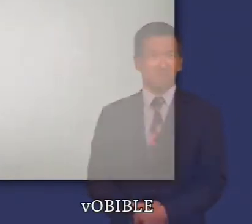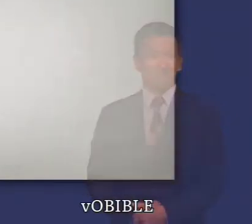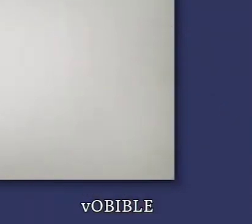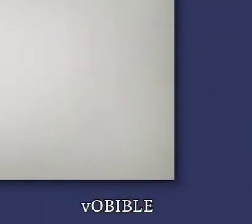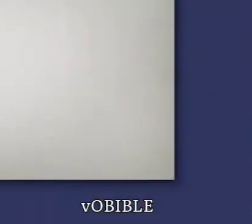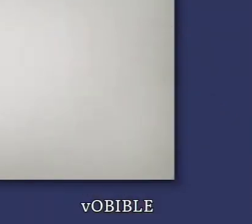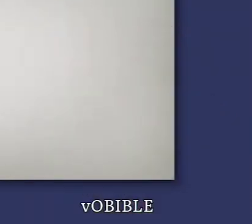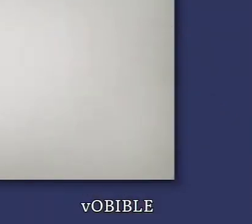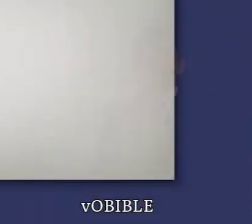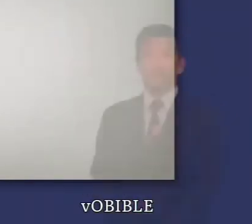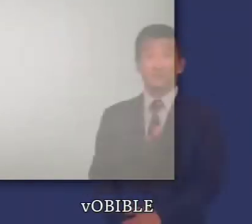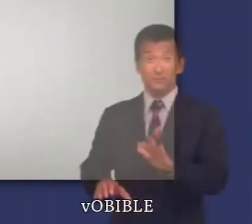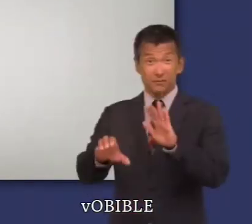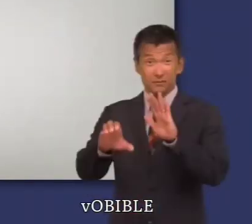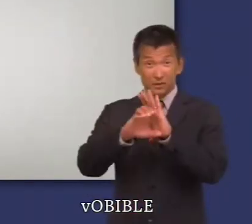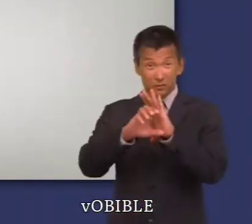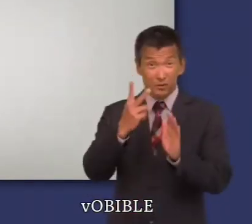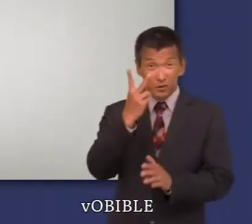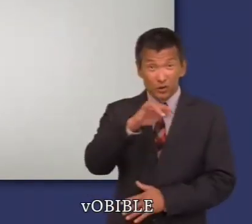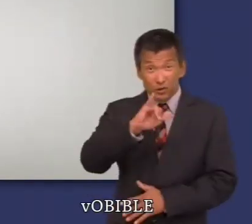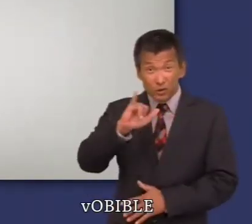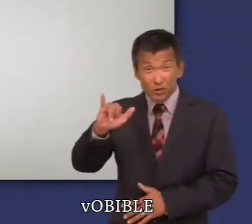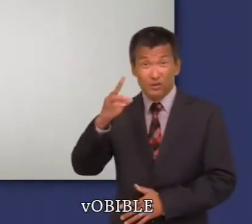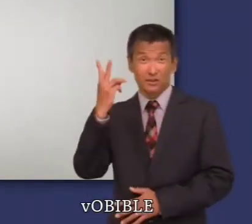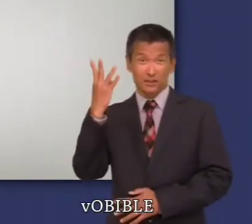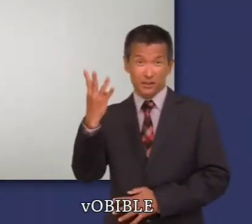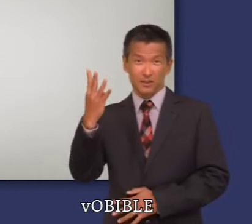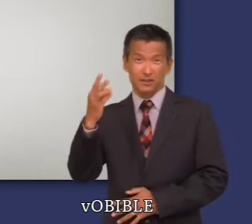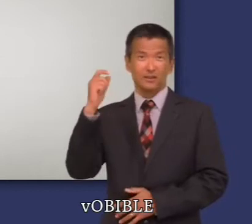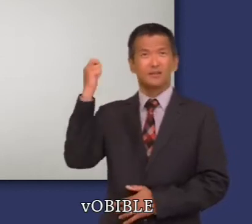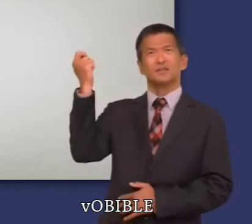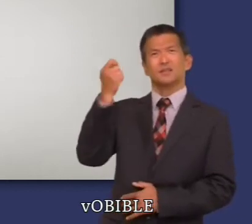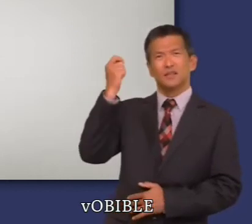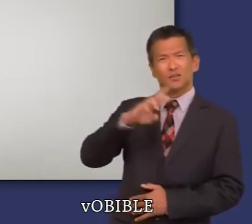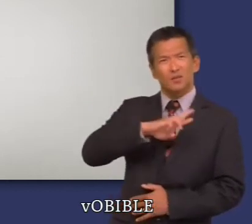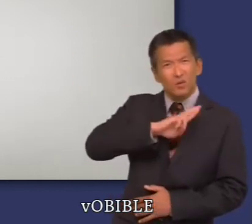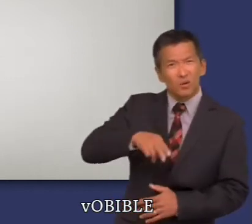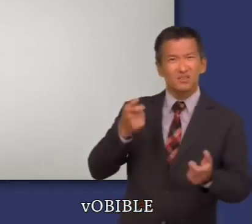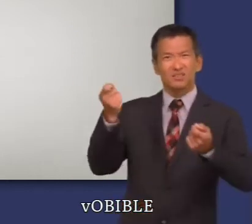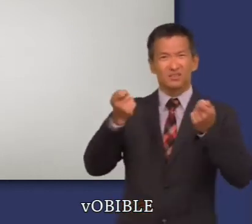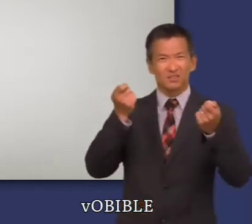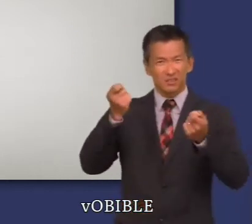après la mort du roi Saül et se termine juste avant la mort du roi David.